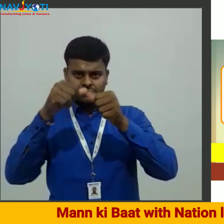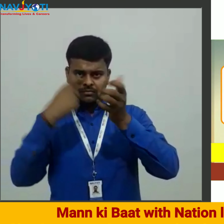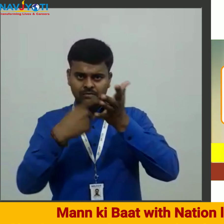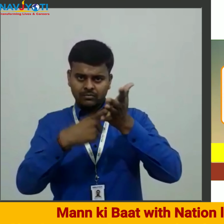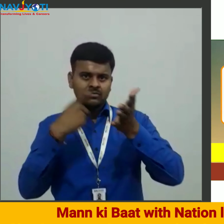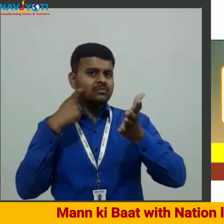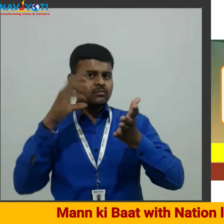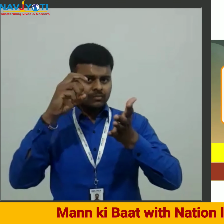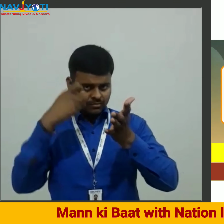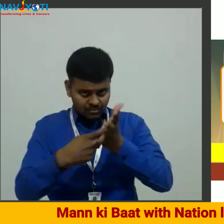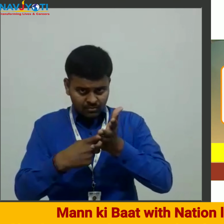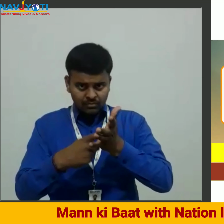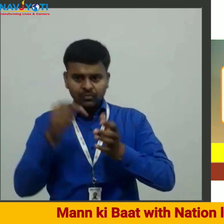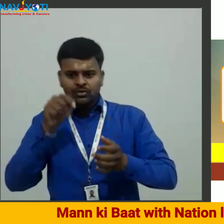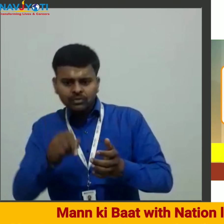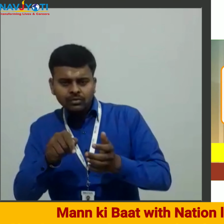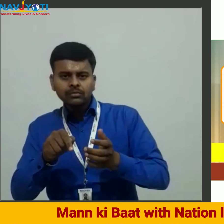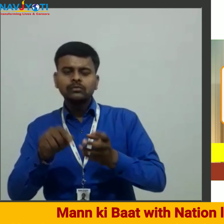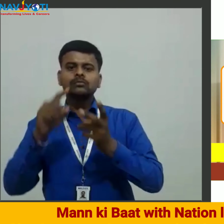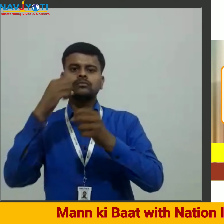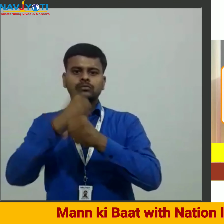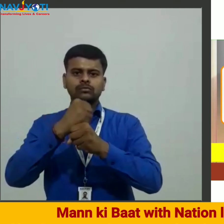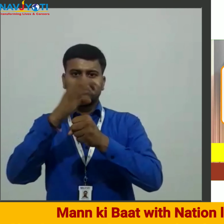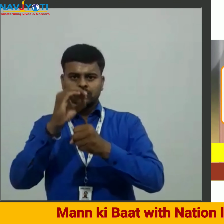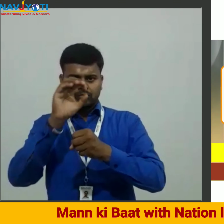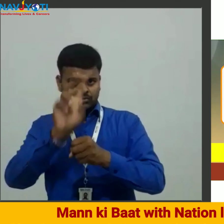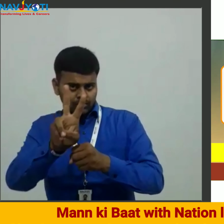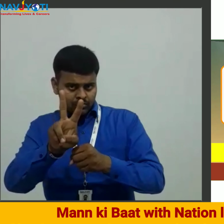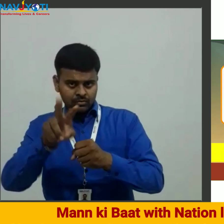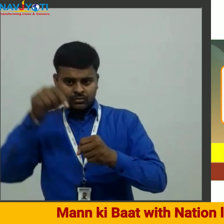covidwarriors.gov.in। मैं दोबारा बोलता हूं,